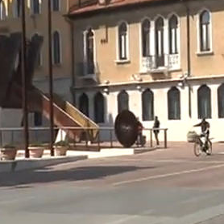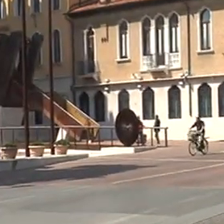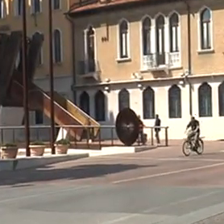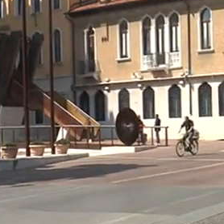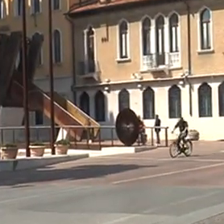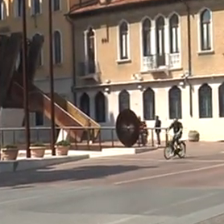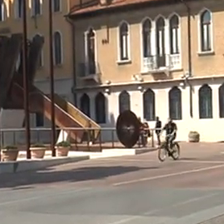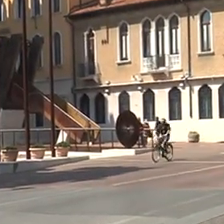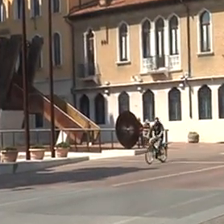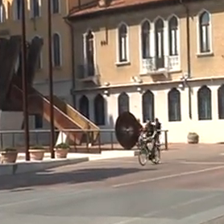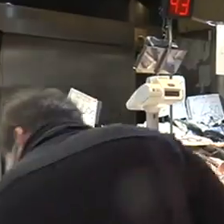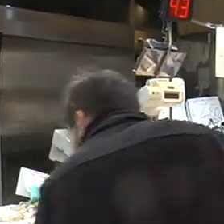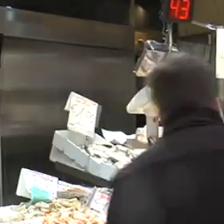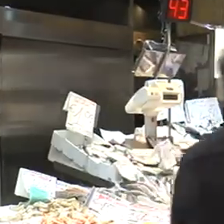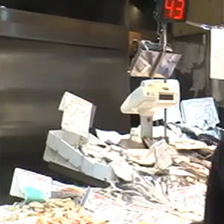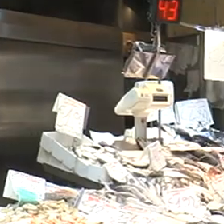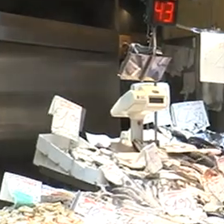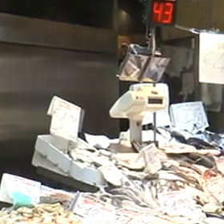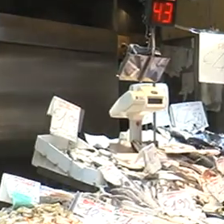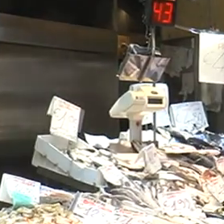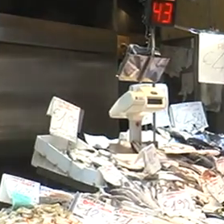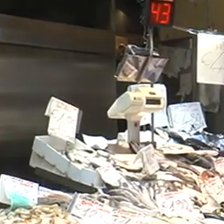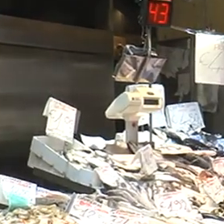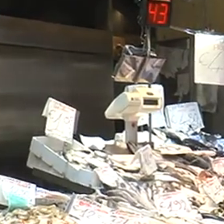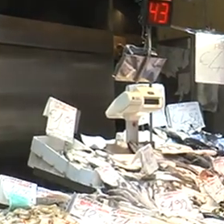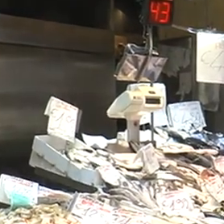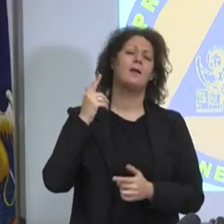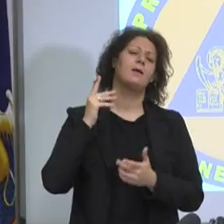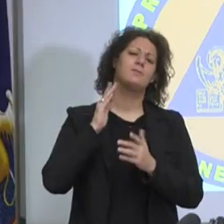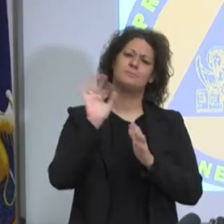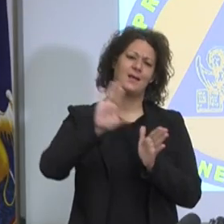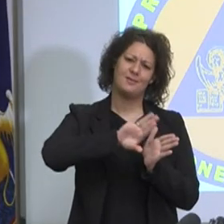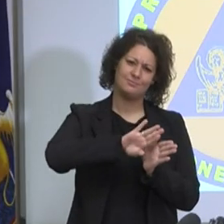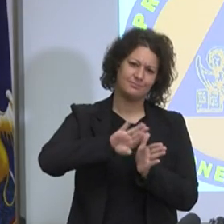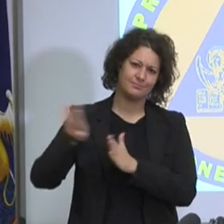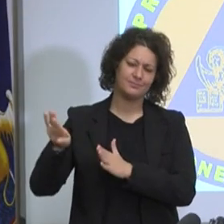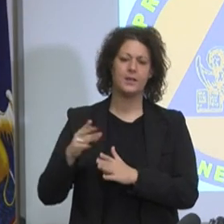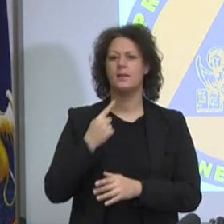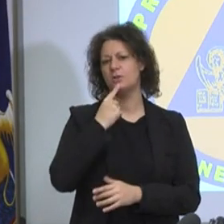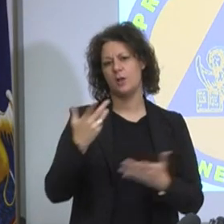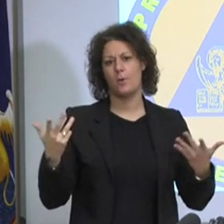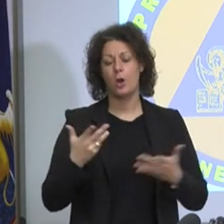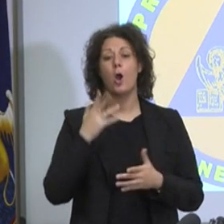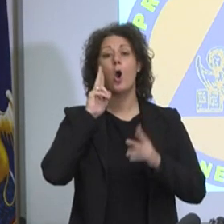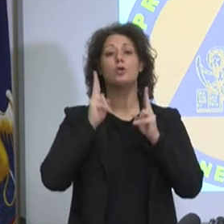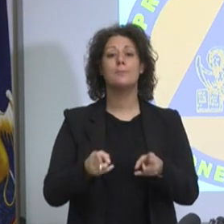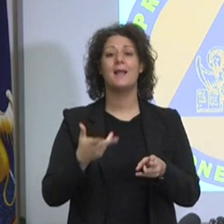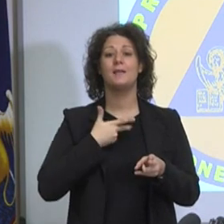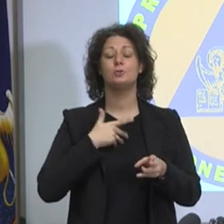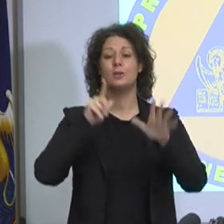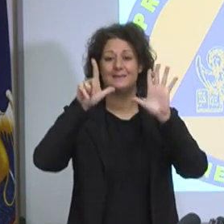propria ordinanza con ben chiari i contorni attorno ai quali si gioca la partita. I nostri ospedali hanno 7.500 posti